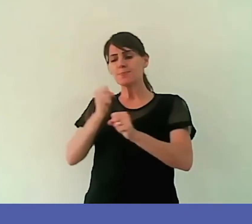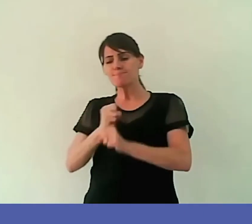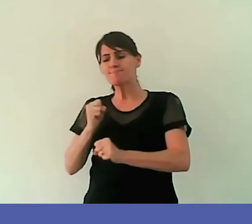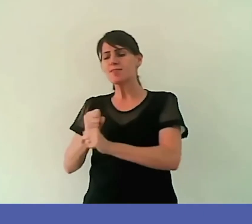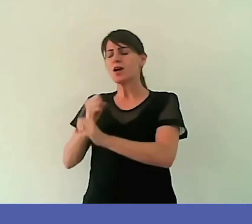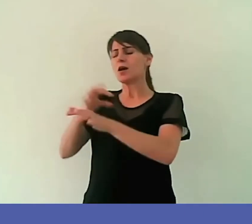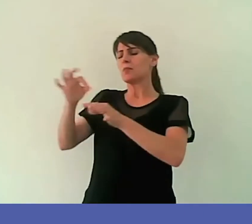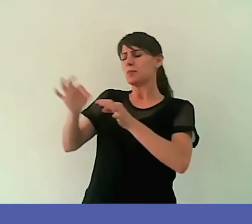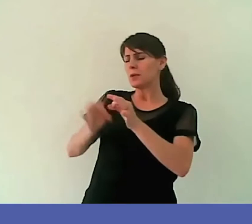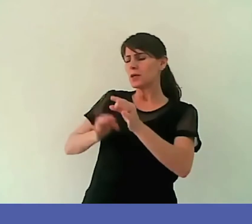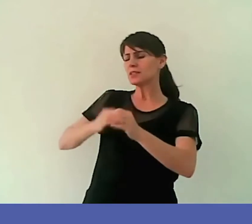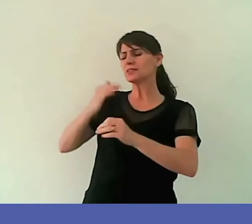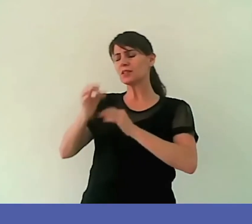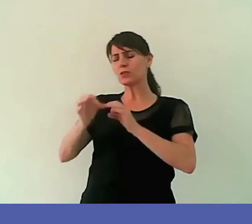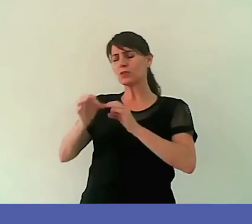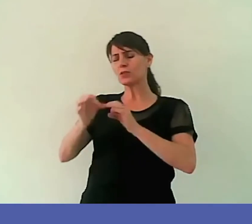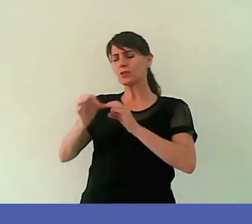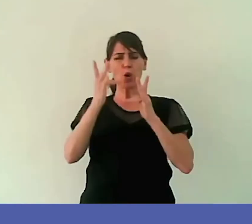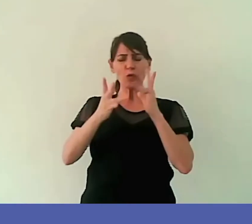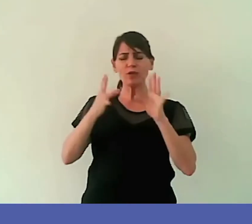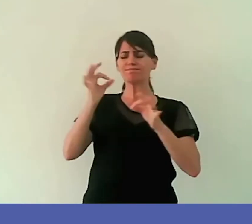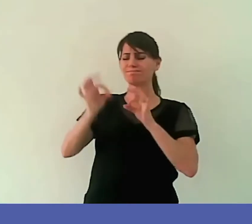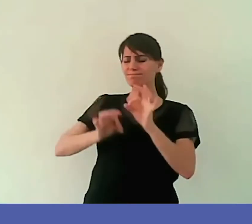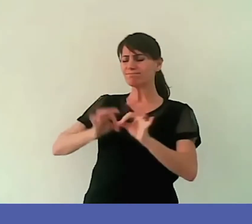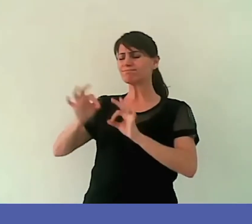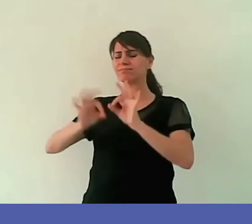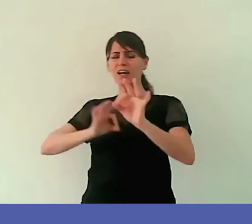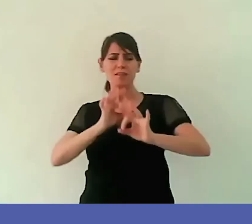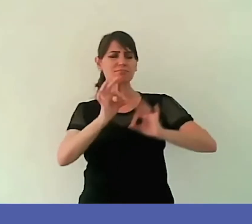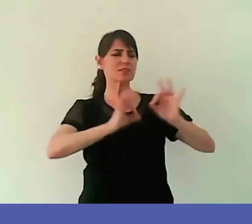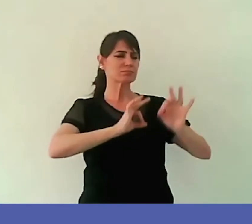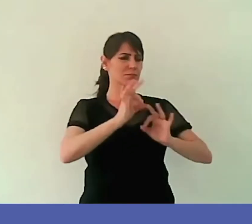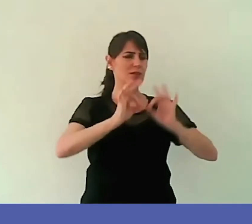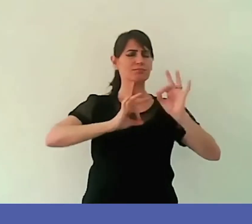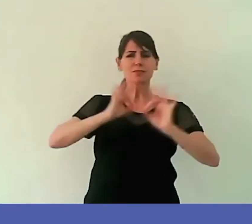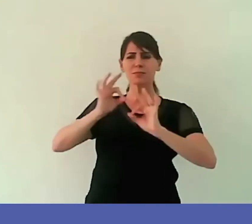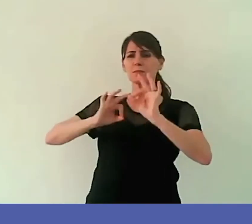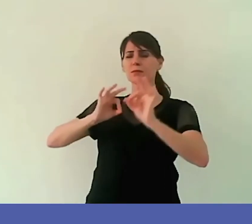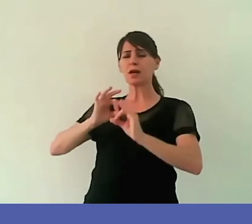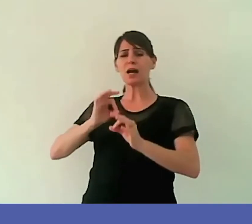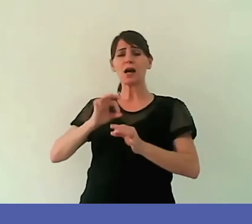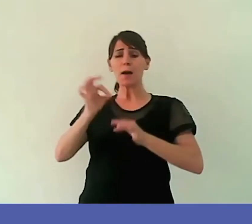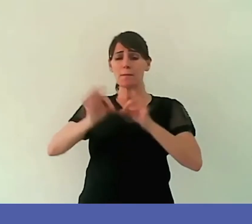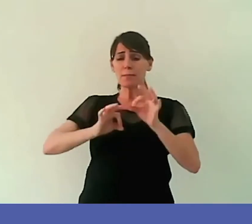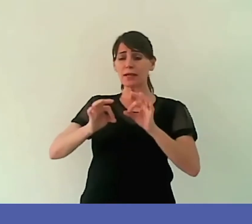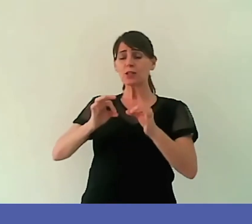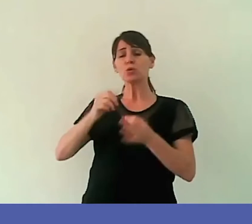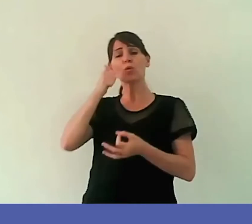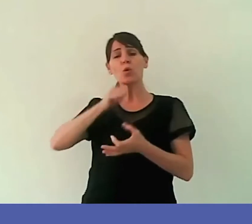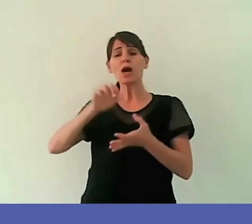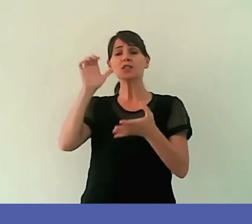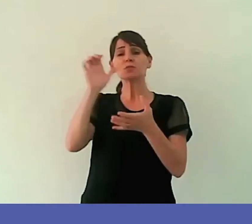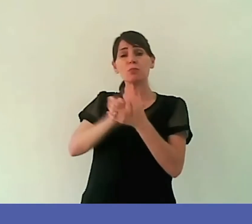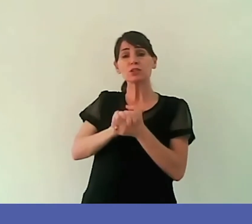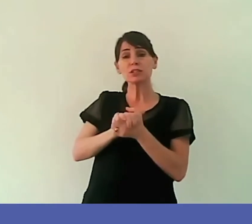dessa noiva. Nós estamos preparando essa esposa para casar-se com Cristo,